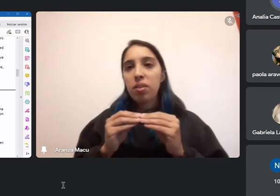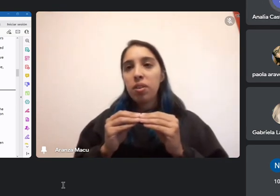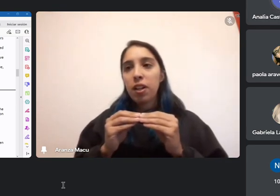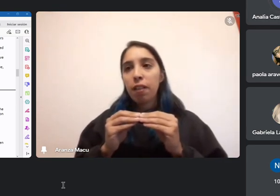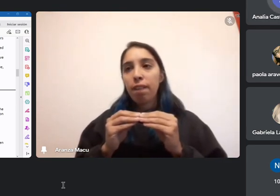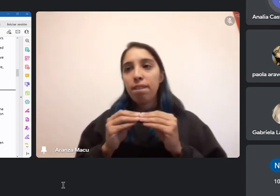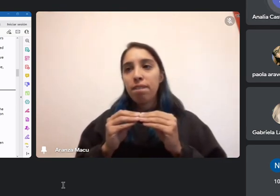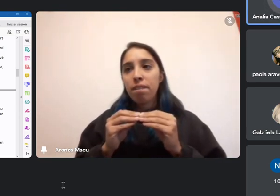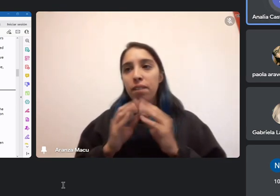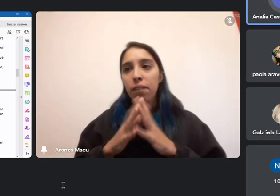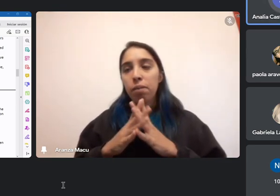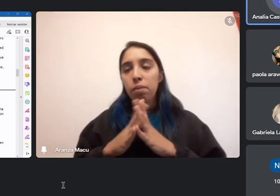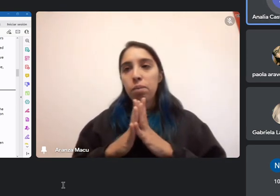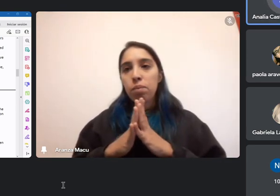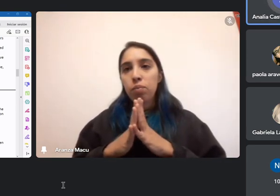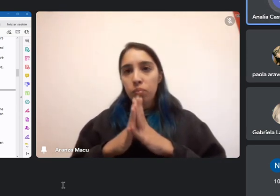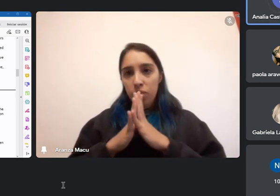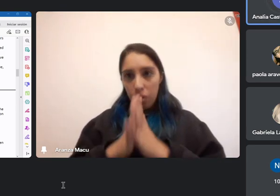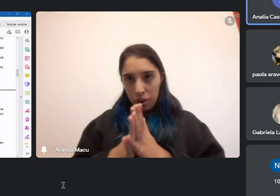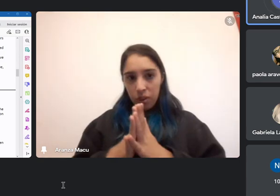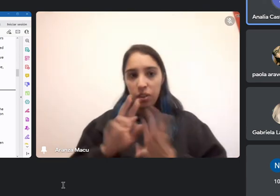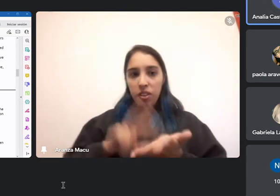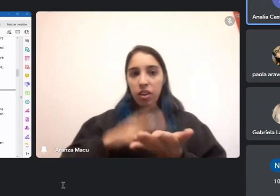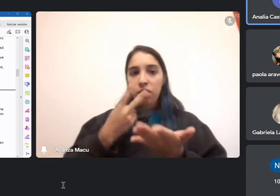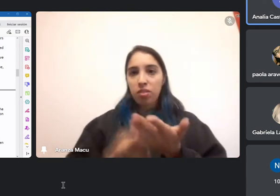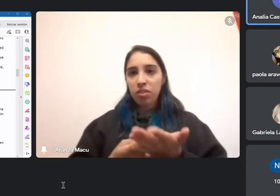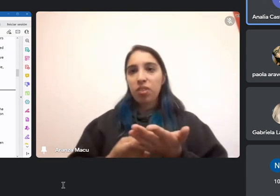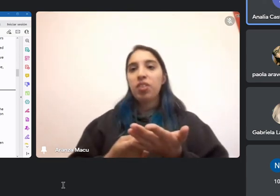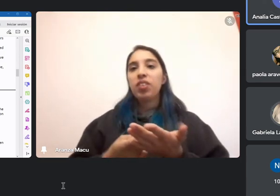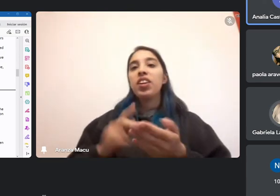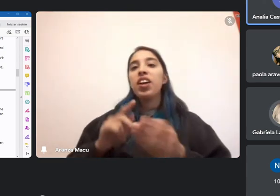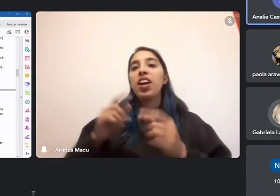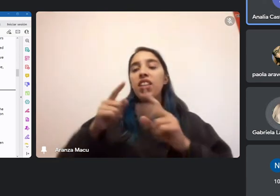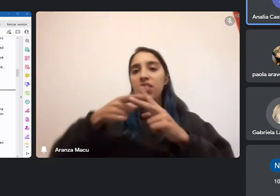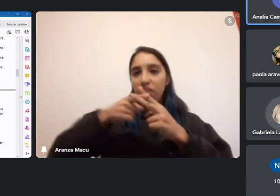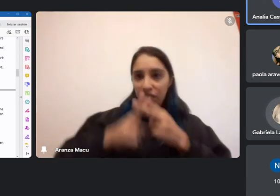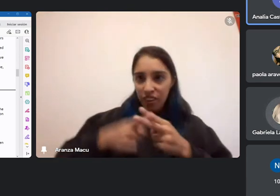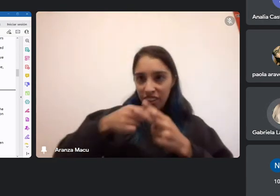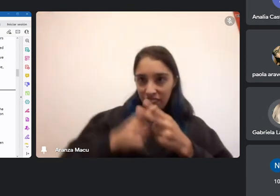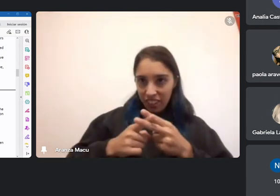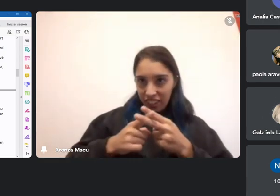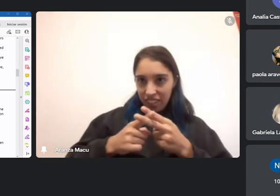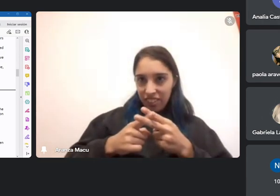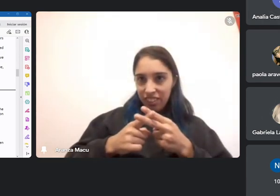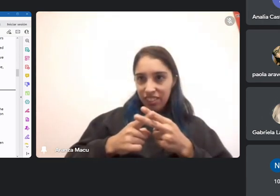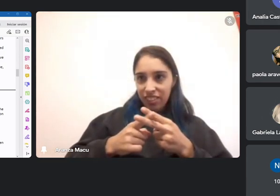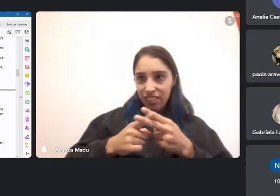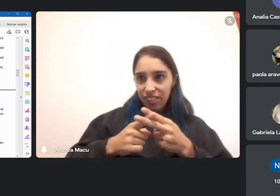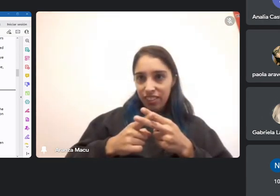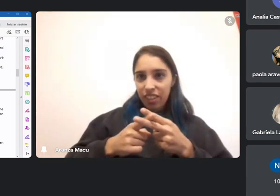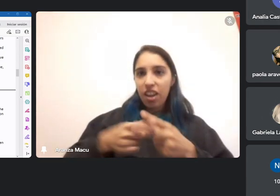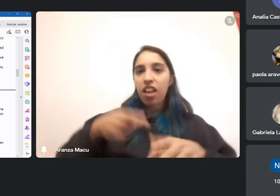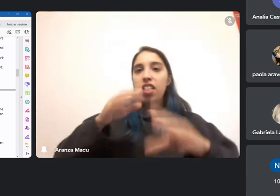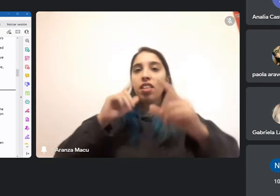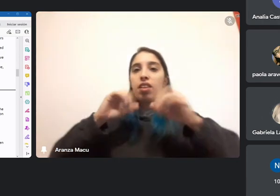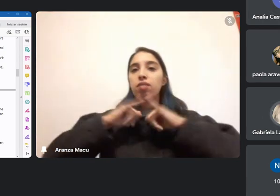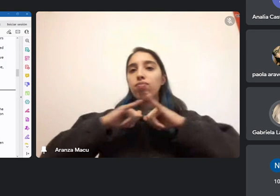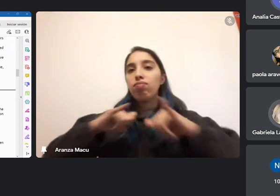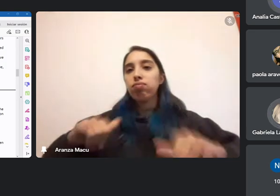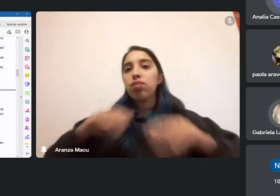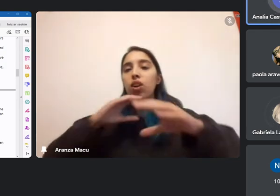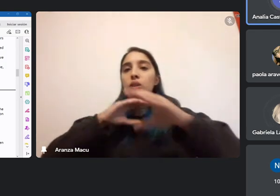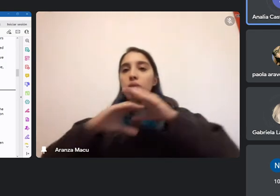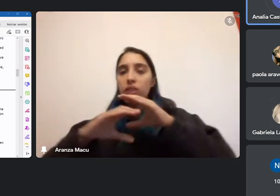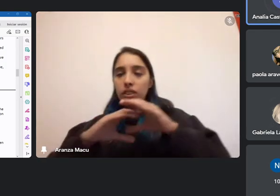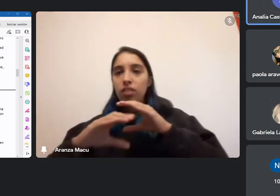Sí. No, las tecnologías, sí, así es. Claro, las Las tecnologías y la tecnologías. información y la comunicación